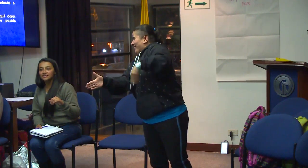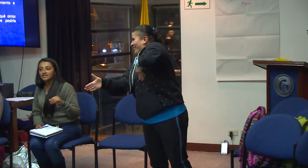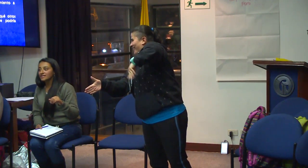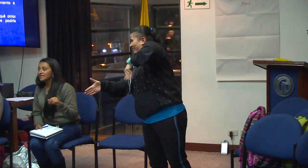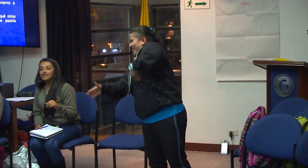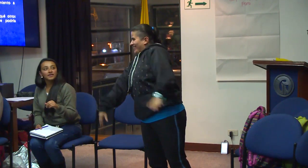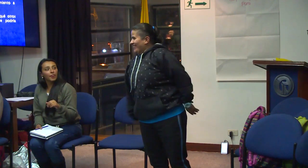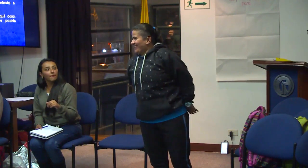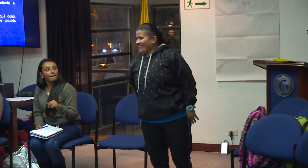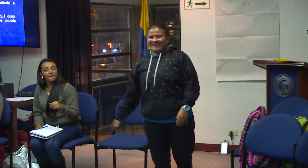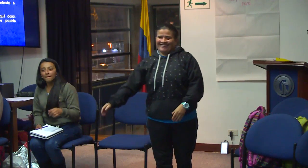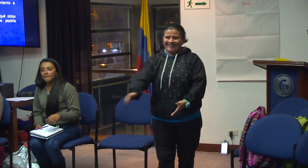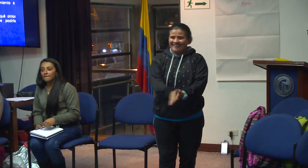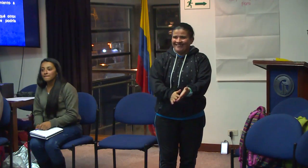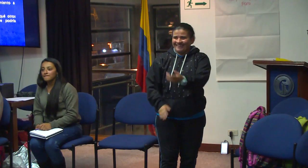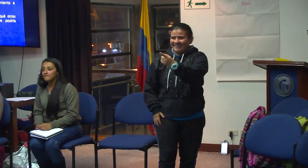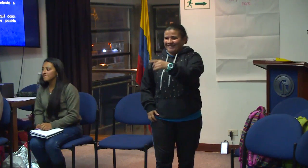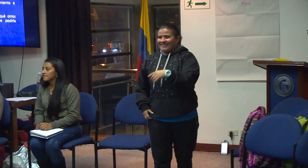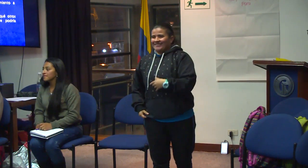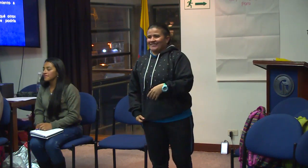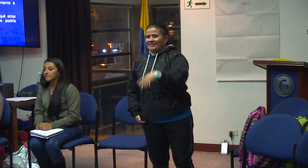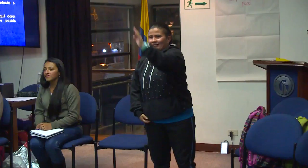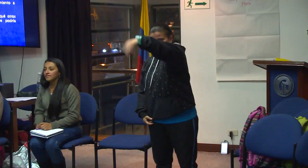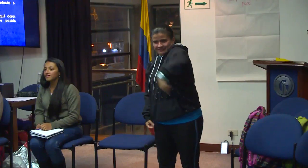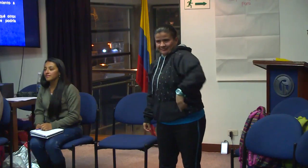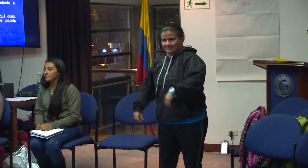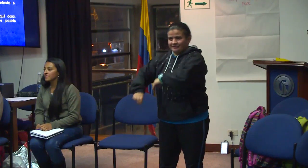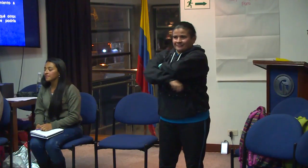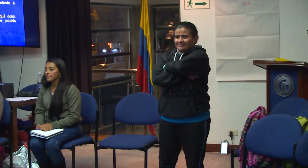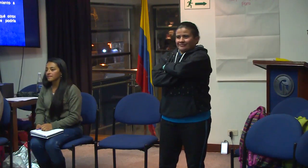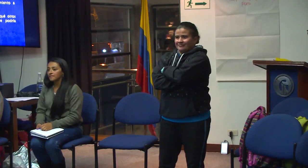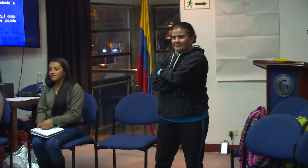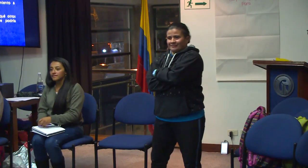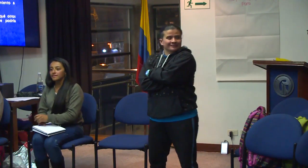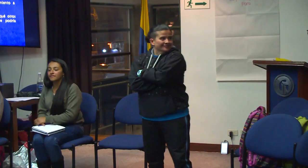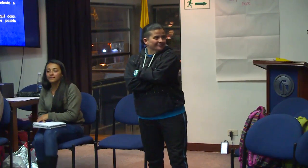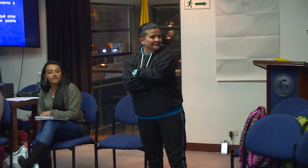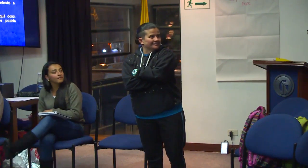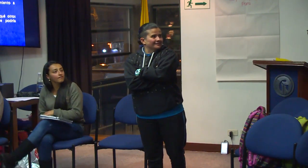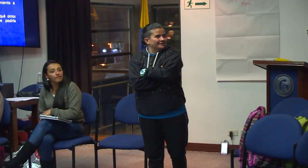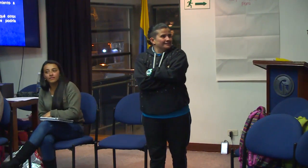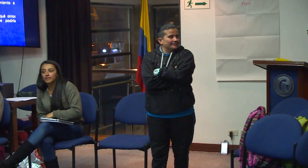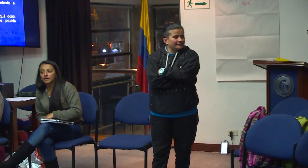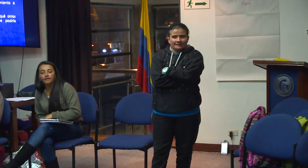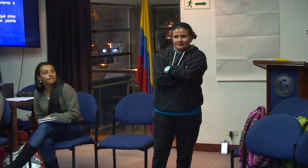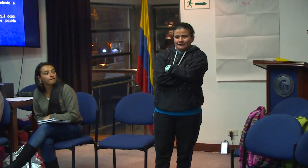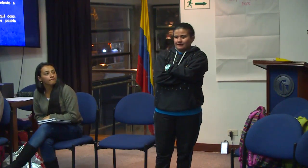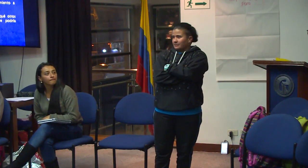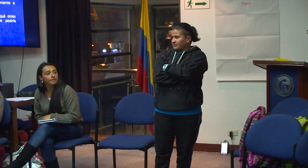Uy, empezó la sesión de preguntas contra mí, dice la compañera Angélica. Dice el compañero David.